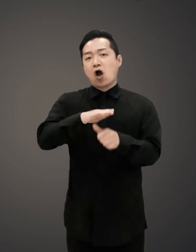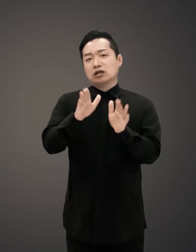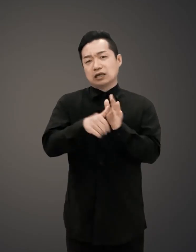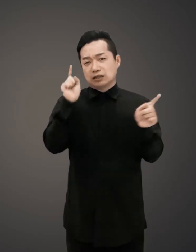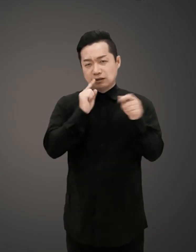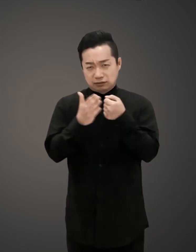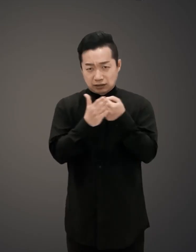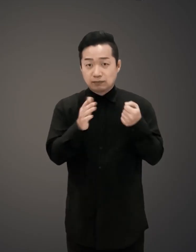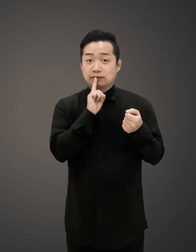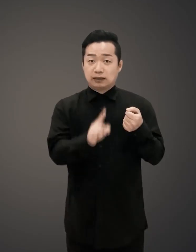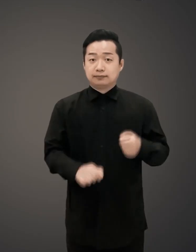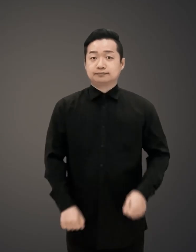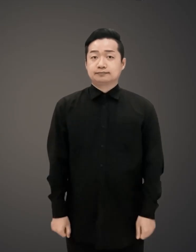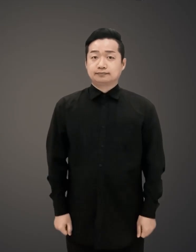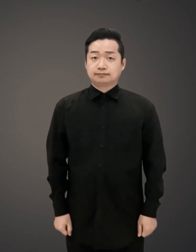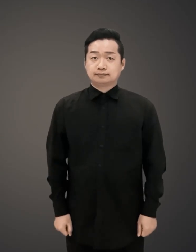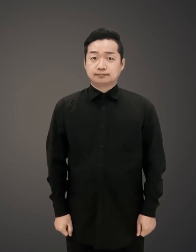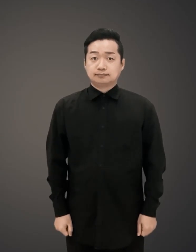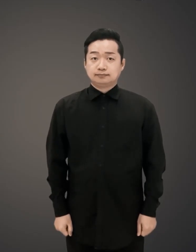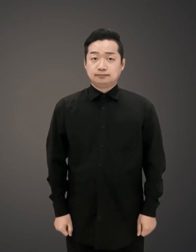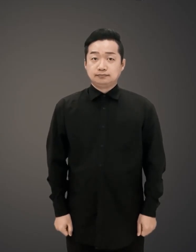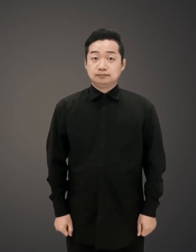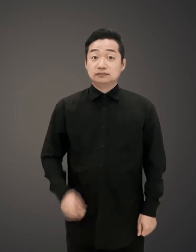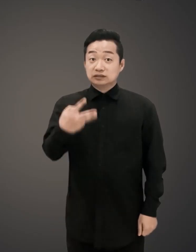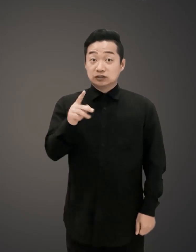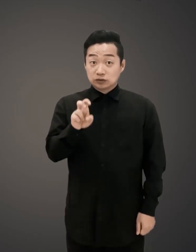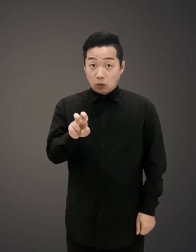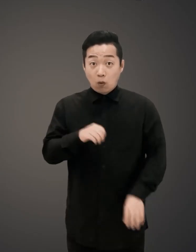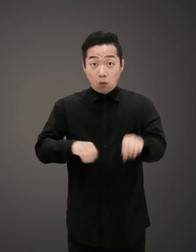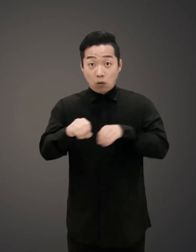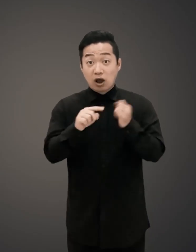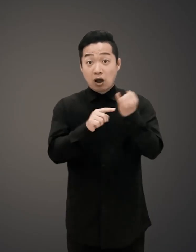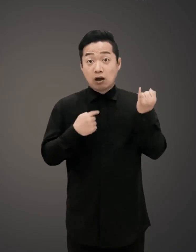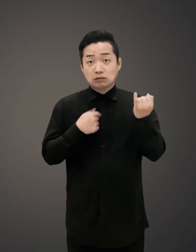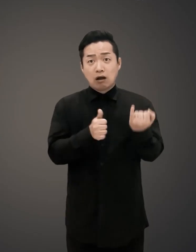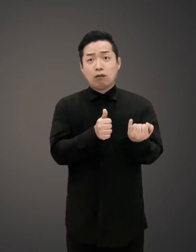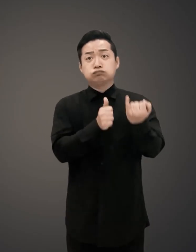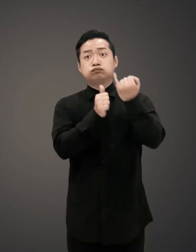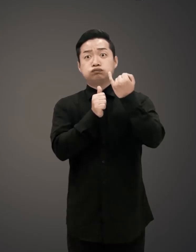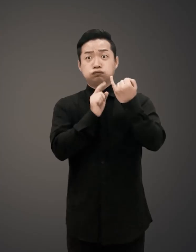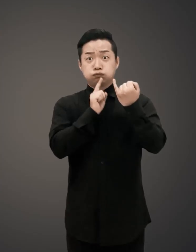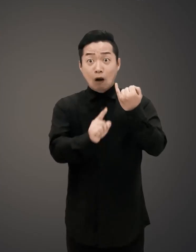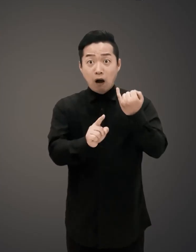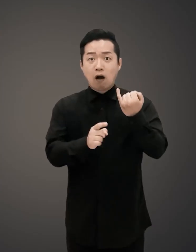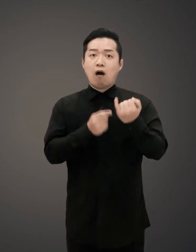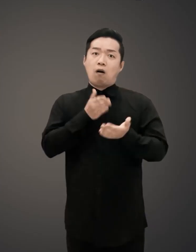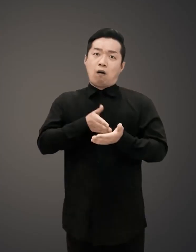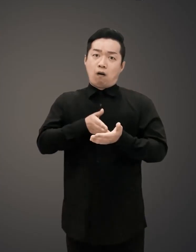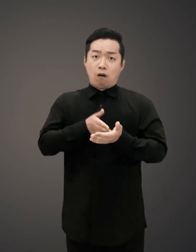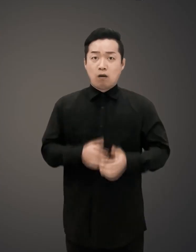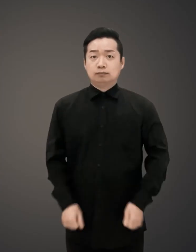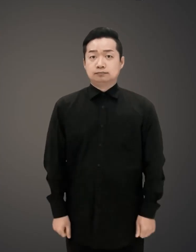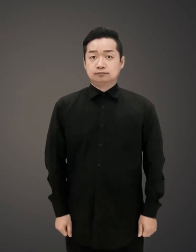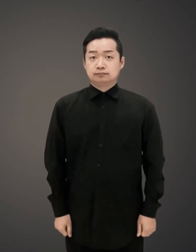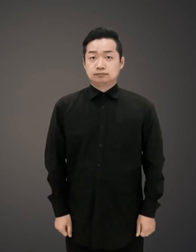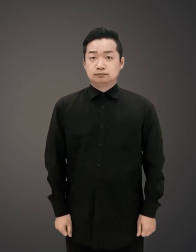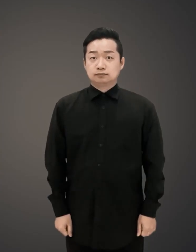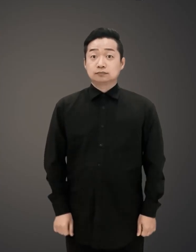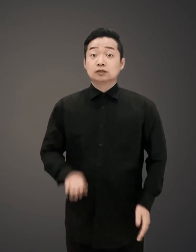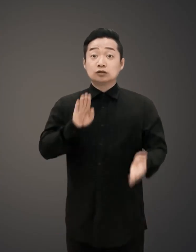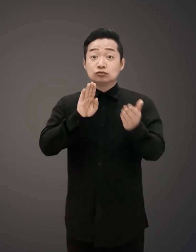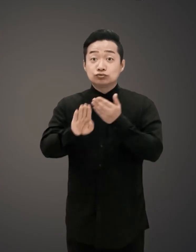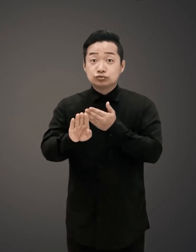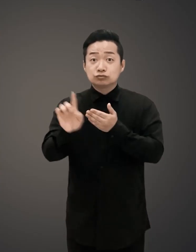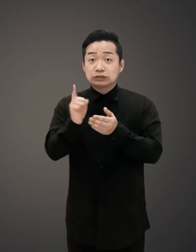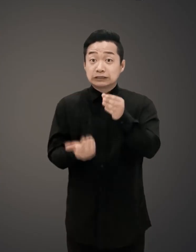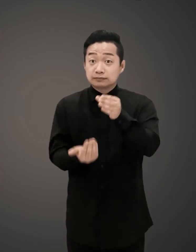어린 시절 다친 것 때문에 그런 것이었다. 톰은 오히려 메이엘라가 자신을 덮치려고 했다고 주장했다. 그러고